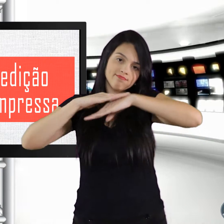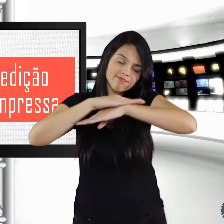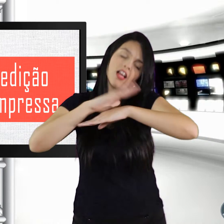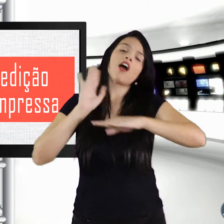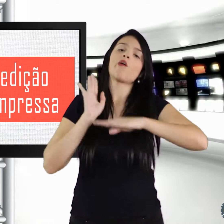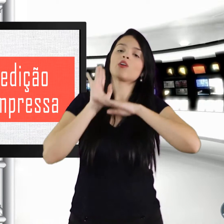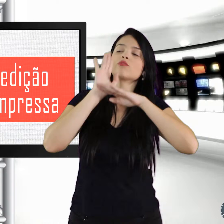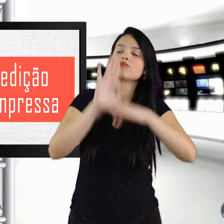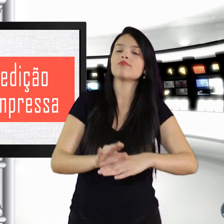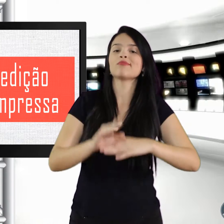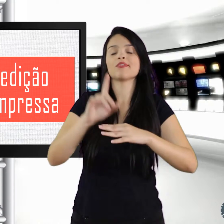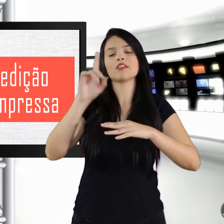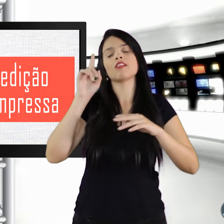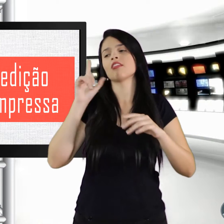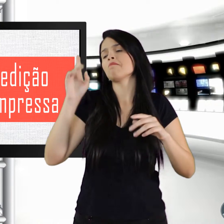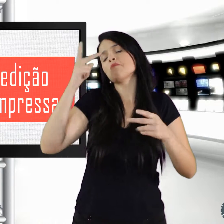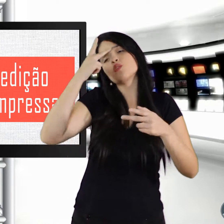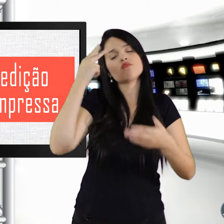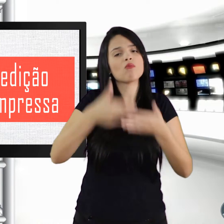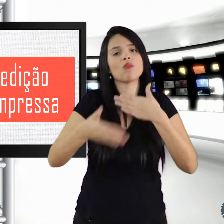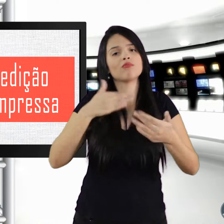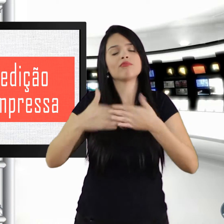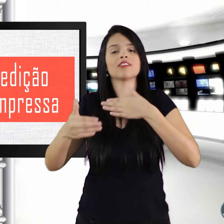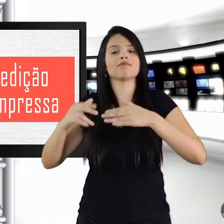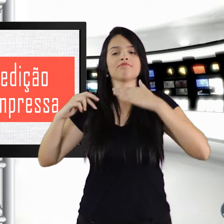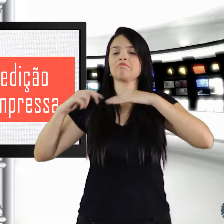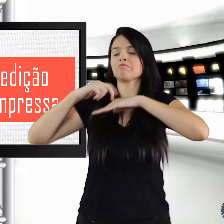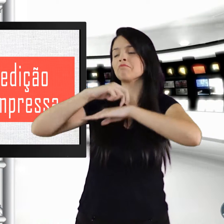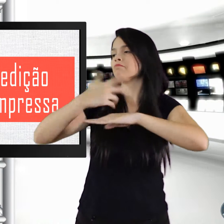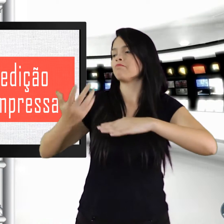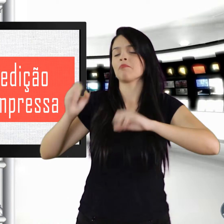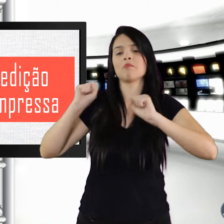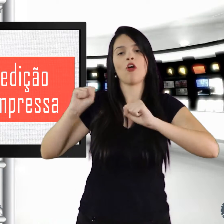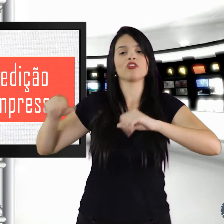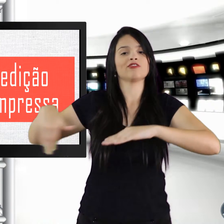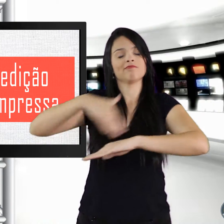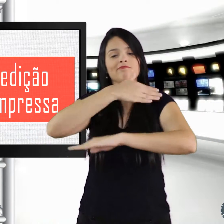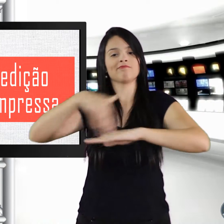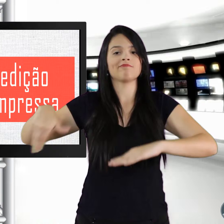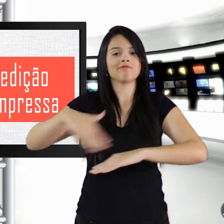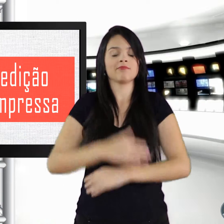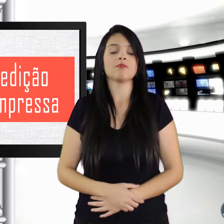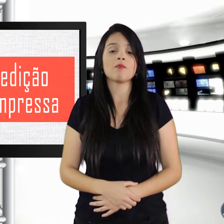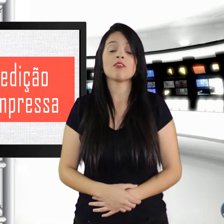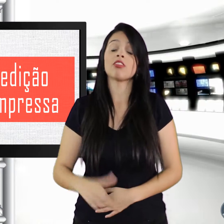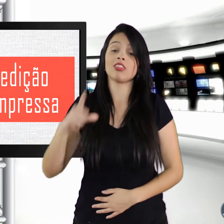ser separadas do fluxo normal de pessoas e, com isso, todos devem passar por elas. Nessas situações,